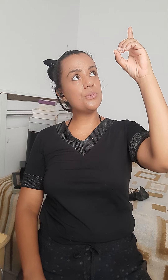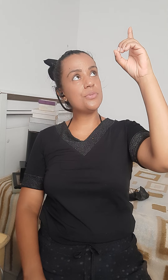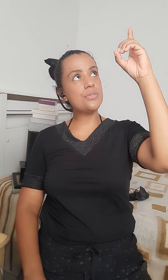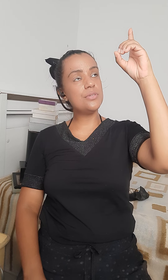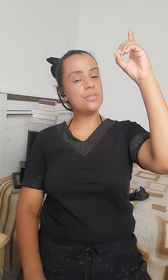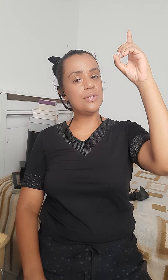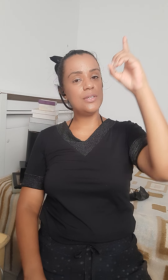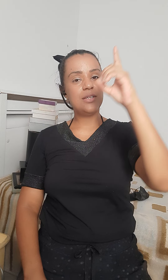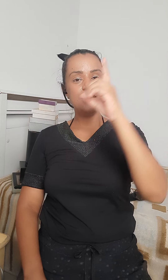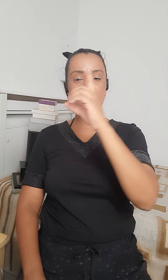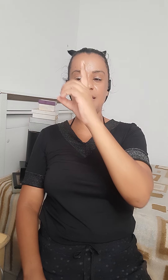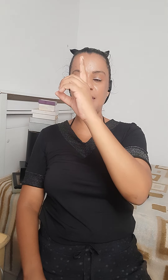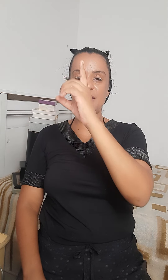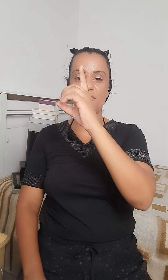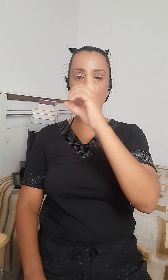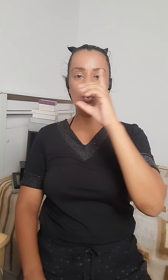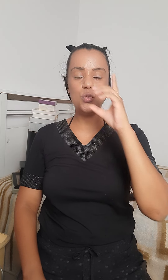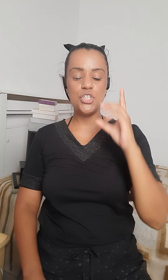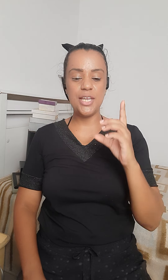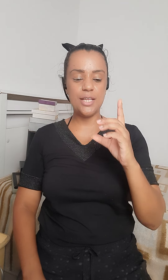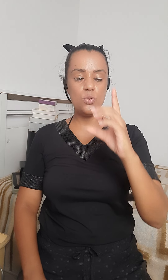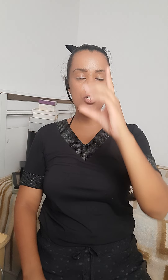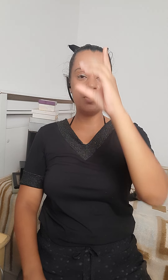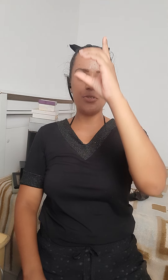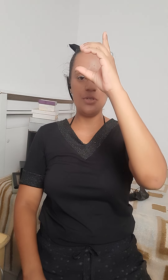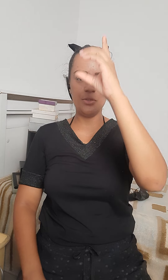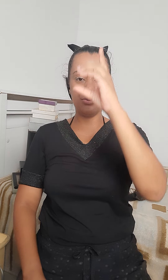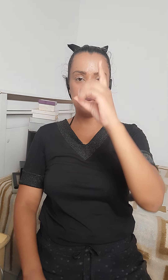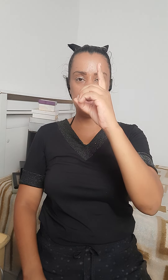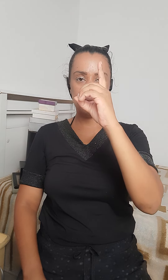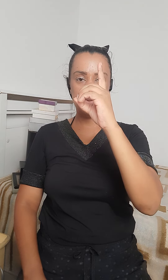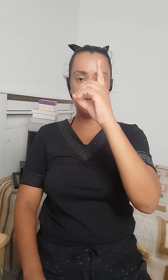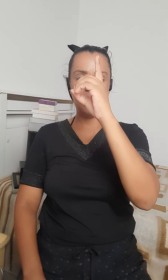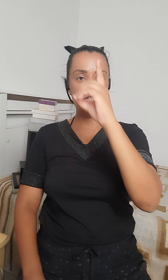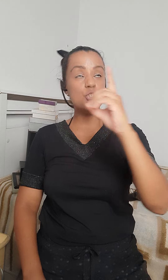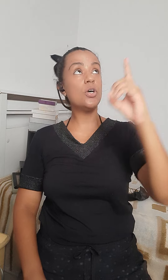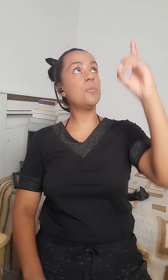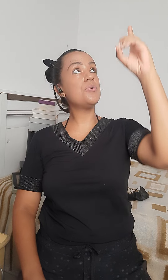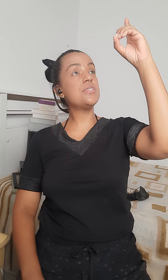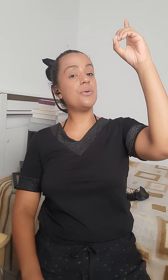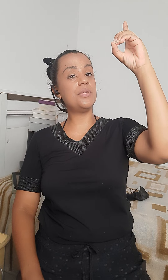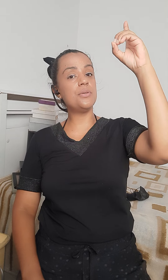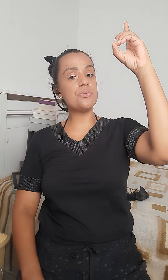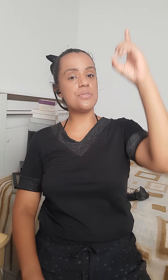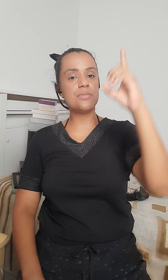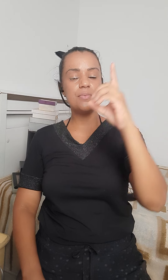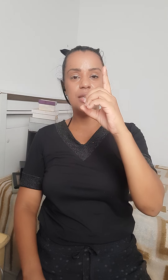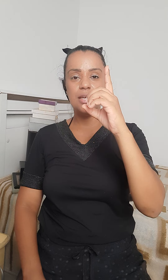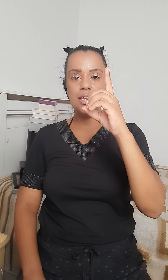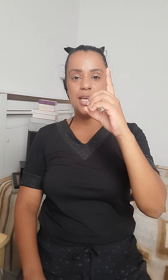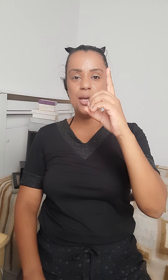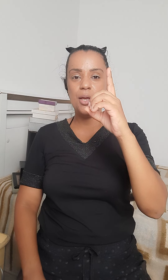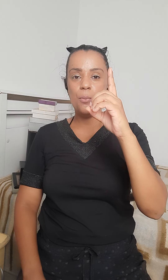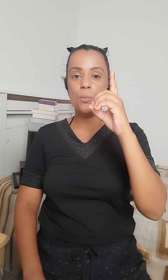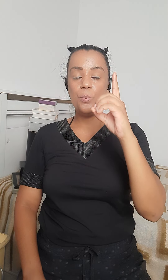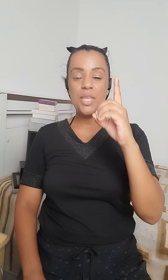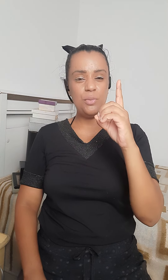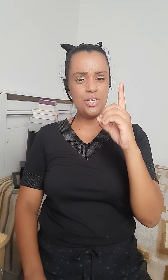Deus. Tá? Ele é feito direto no espaço neutro. E joga pro céu. Deus. Tem muita gente